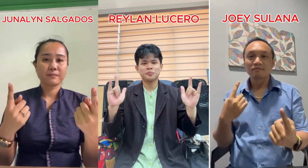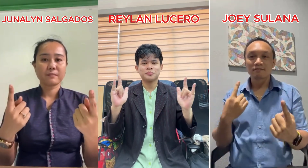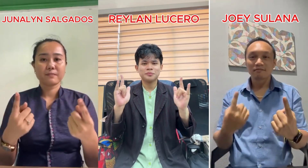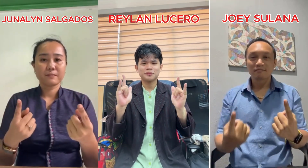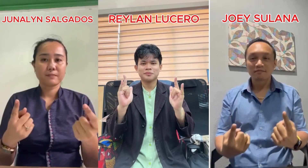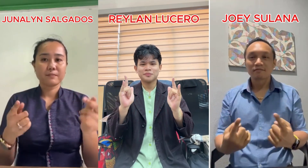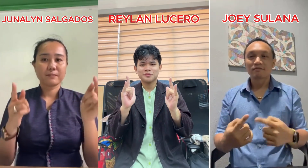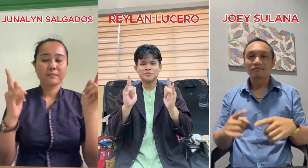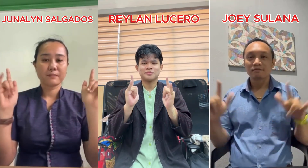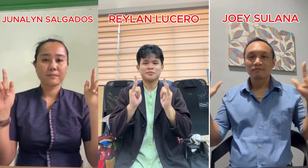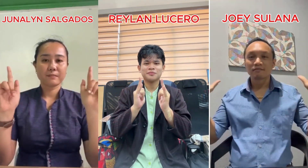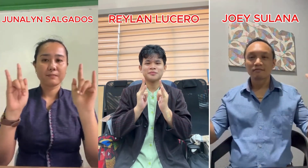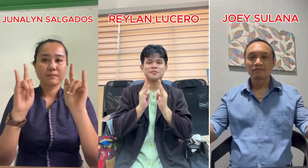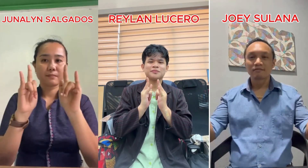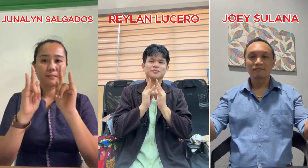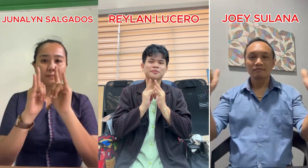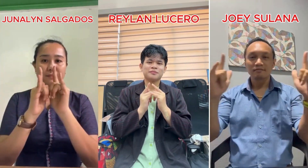ng pag-ibig.